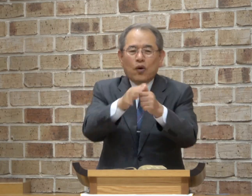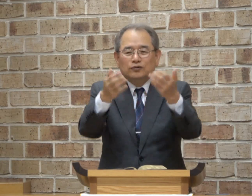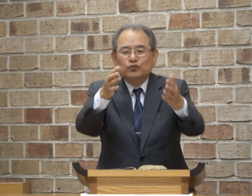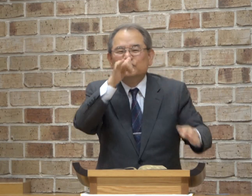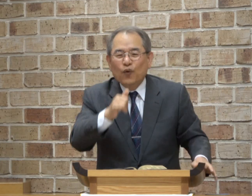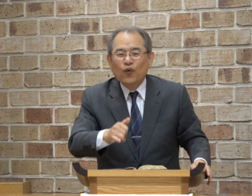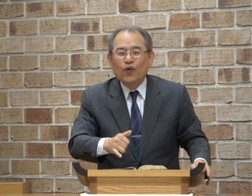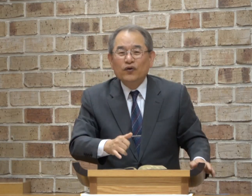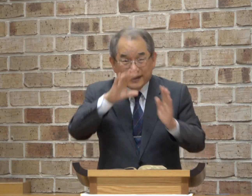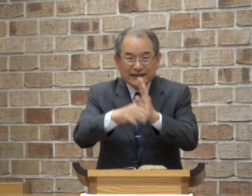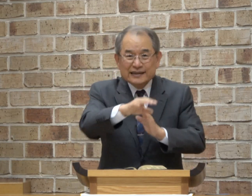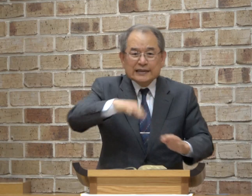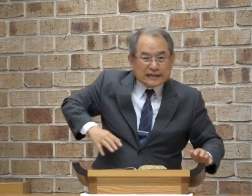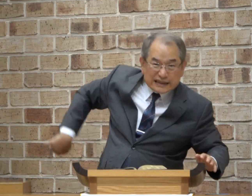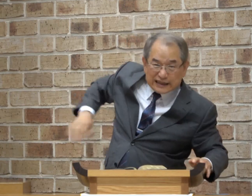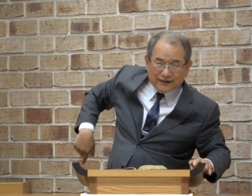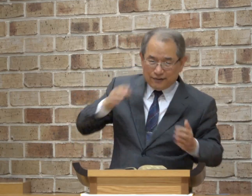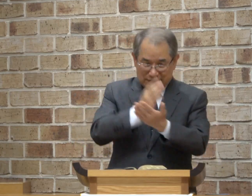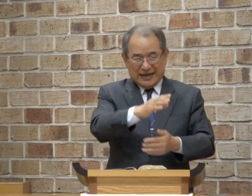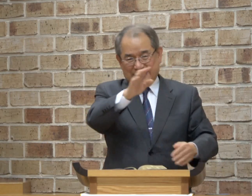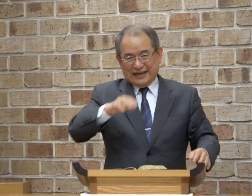것을 여러분 불가하게 가능하다면